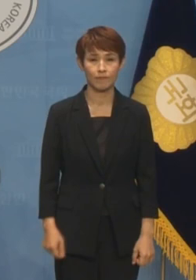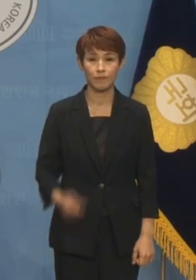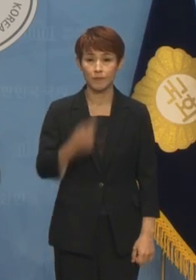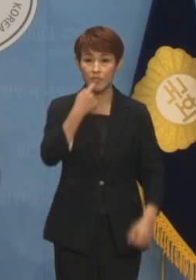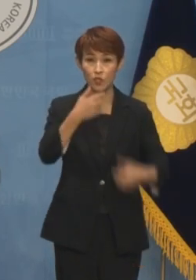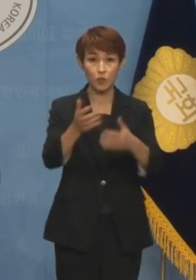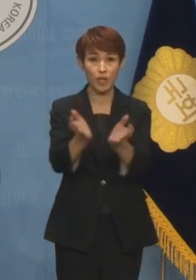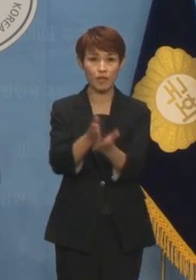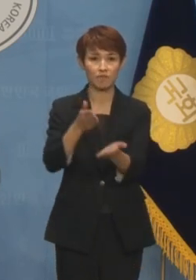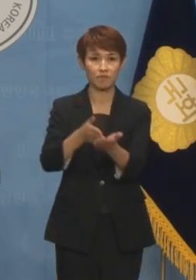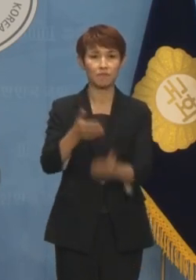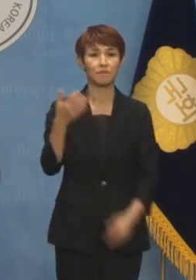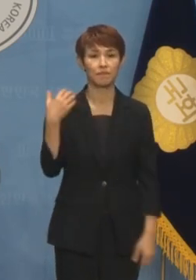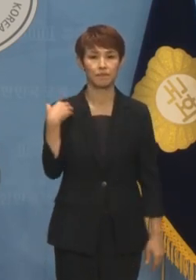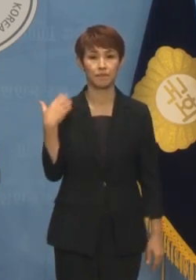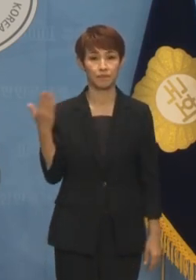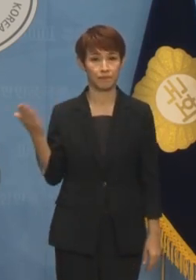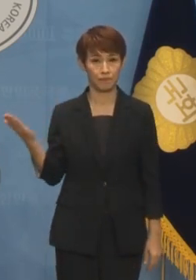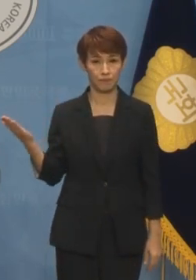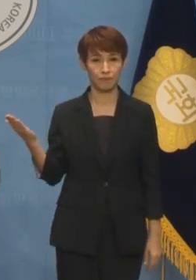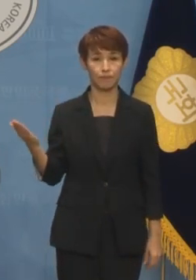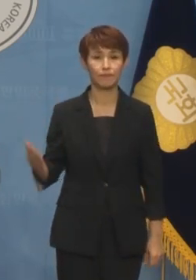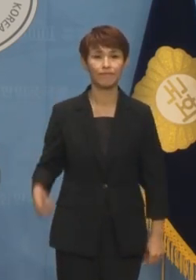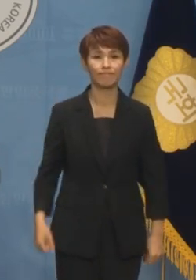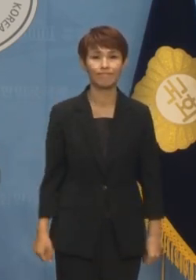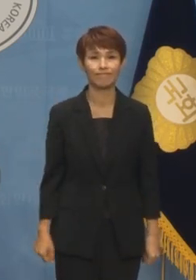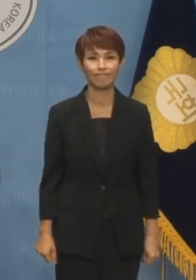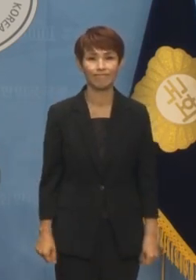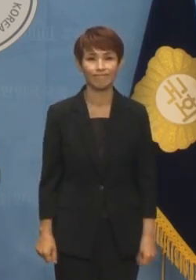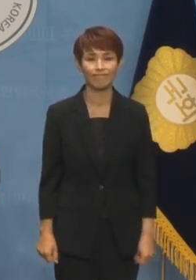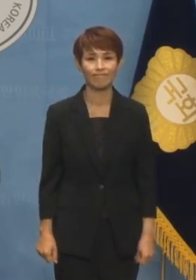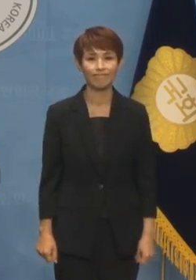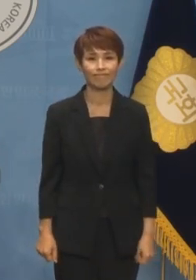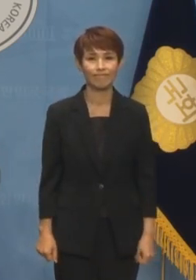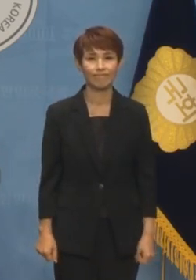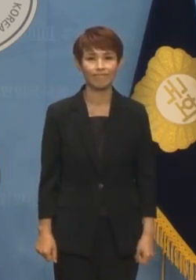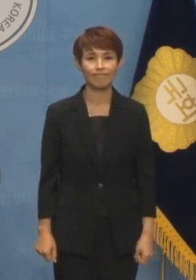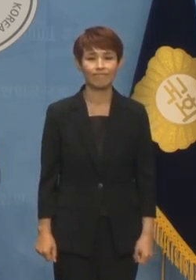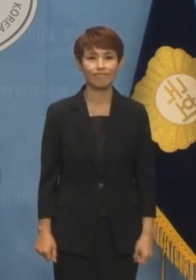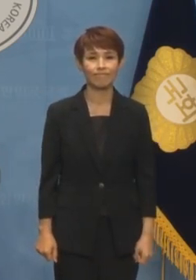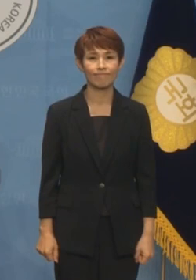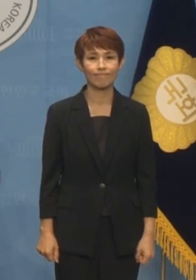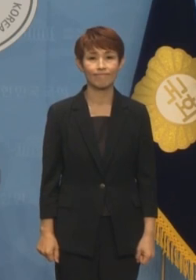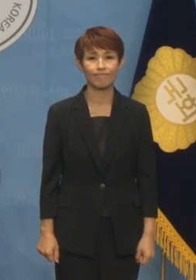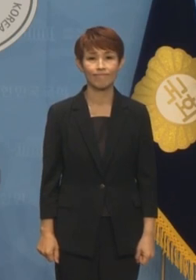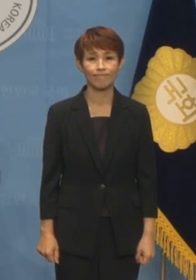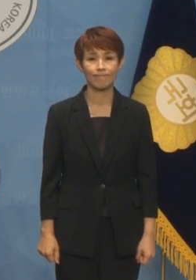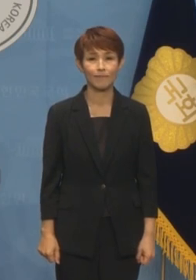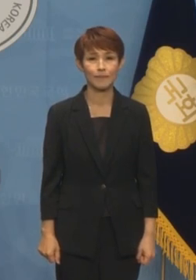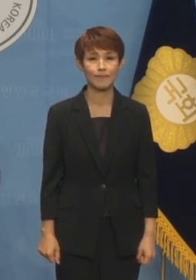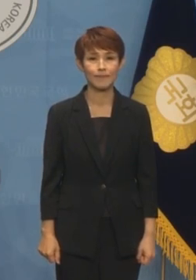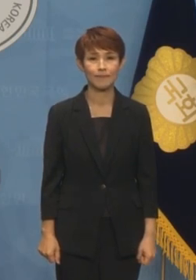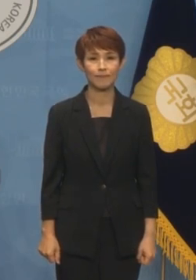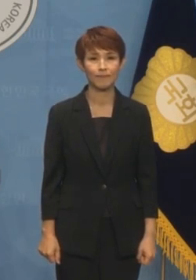더불어민주당 대변인 한민수입니다. 논평을 발표하겠습니다.